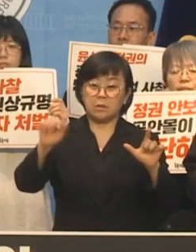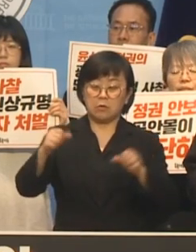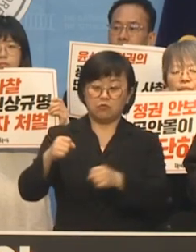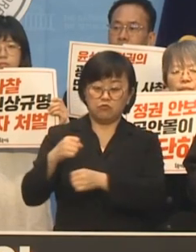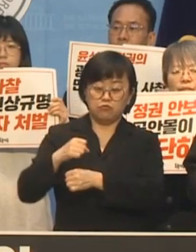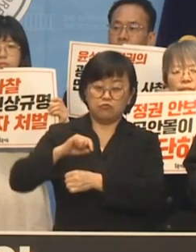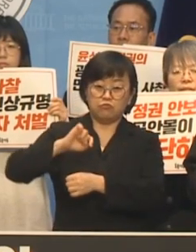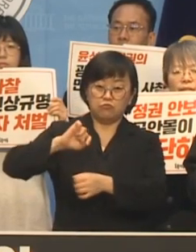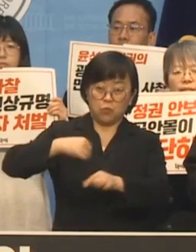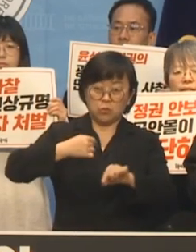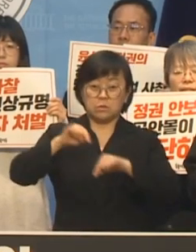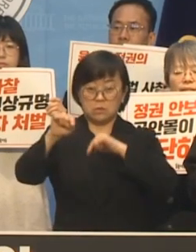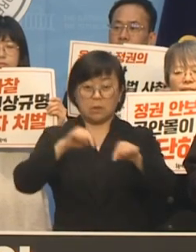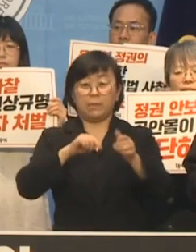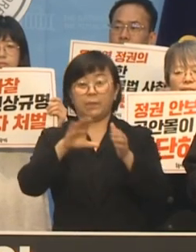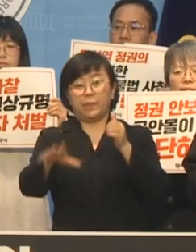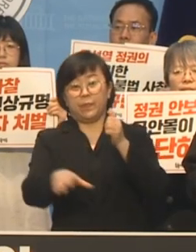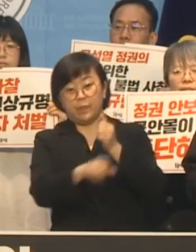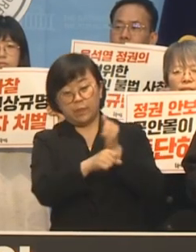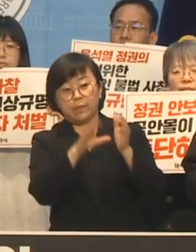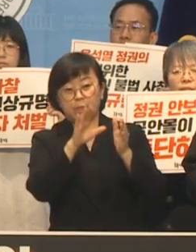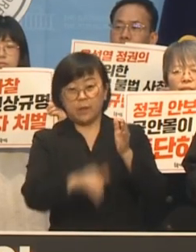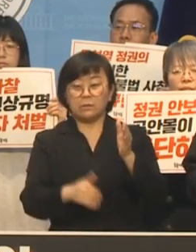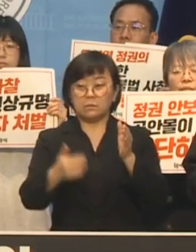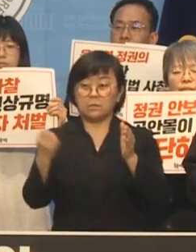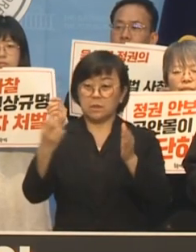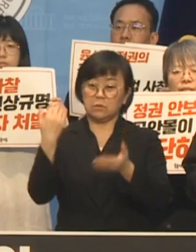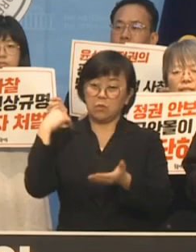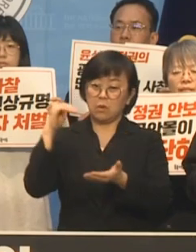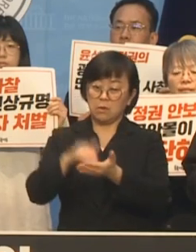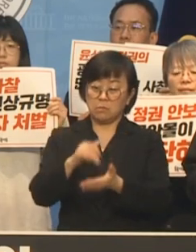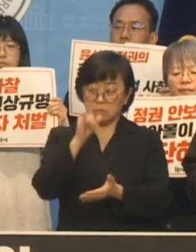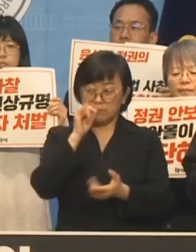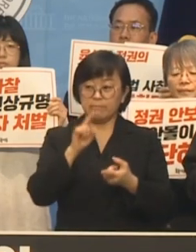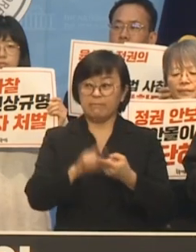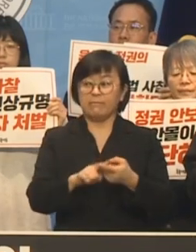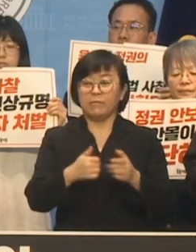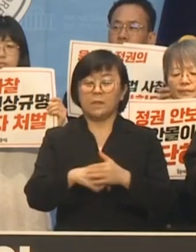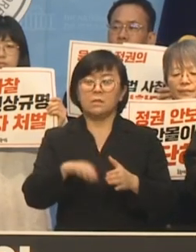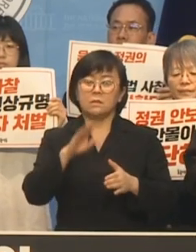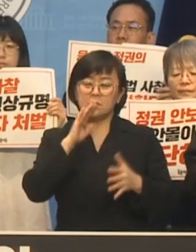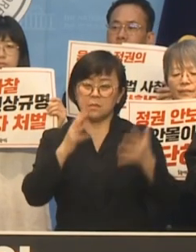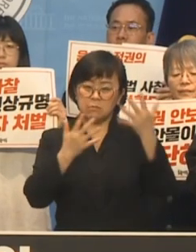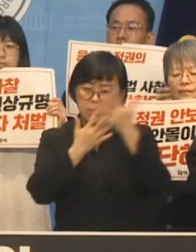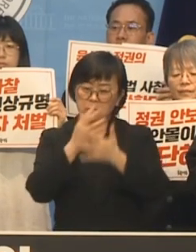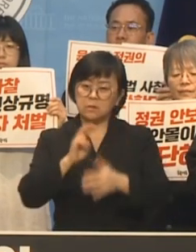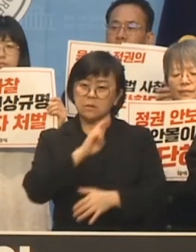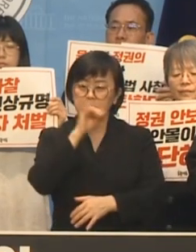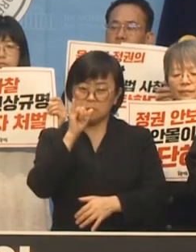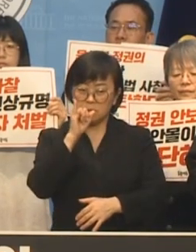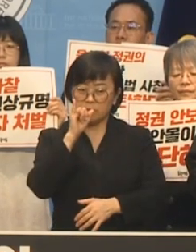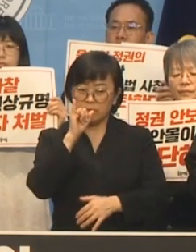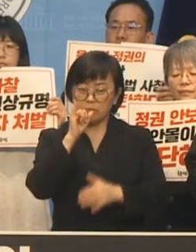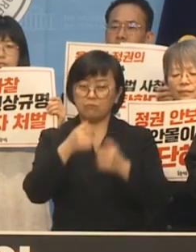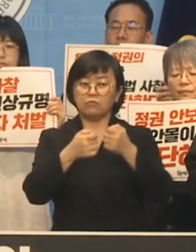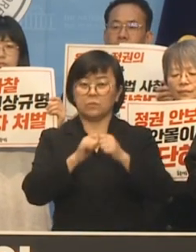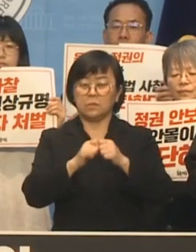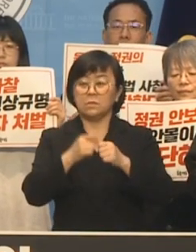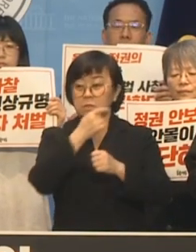독재 정권이 통치하던 그 시대로 다시 돌아가고 있는 건 아닌지 막연한 의구심이